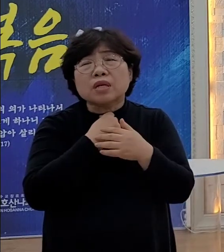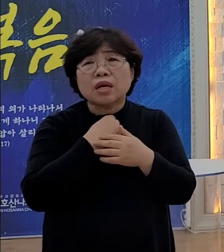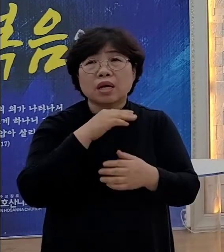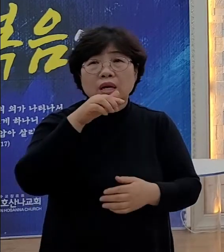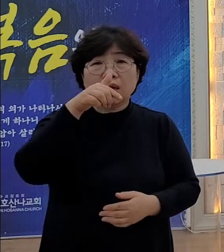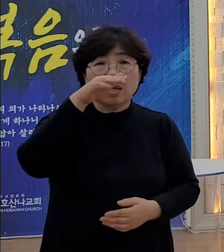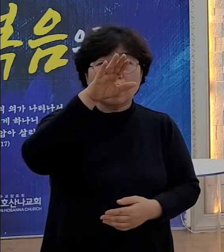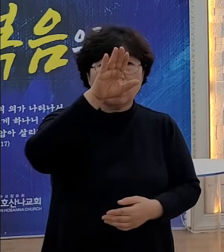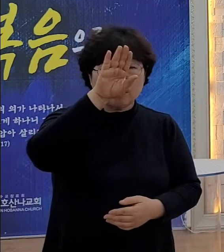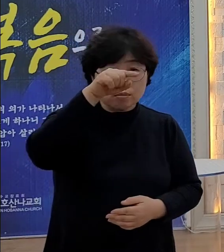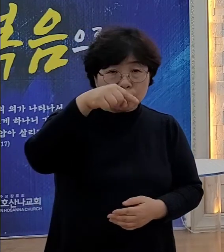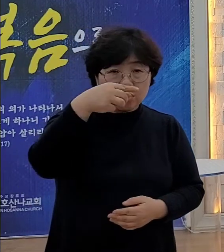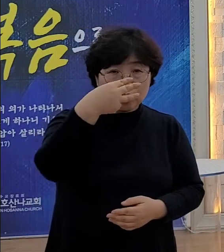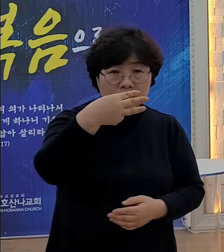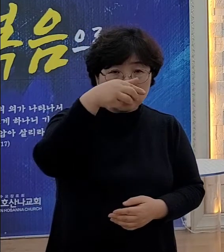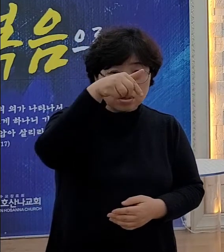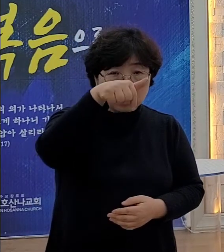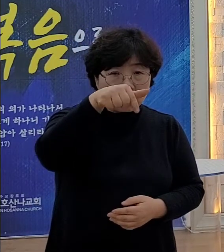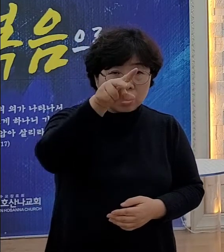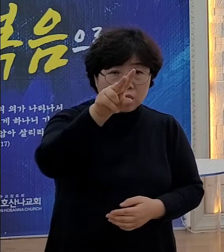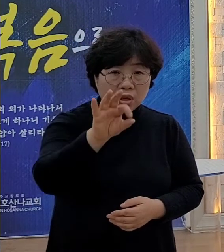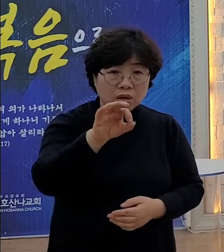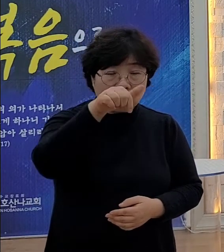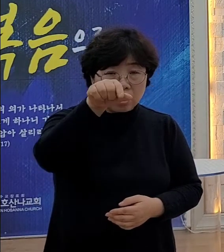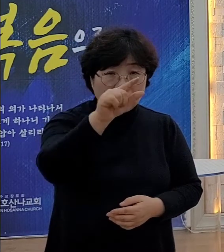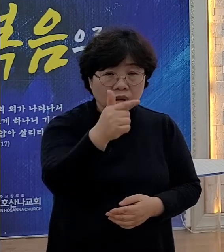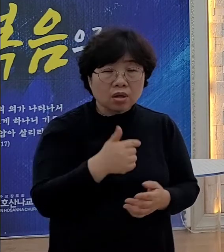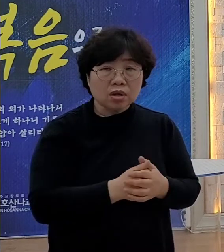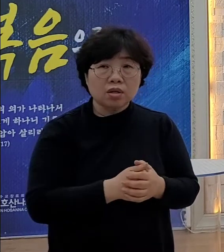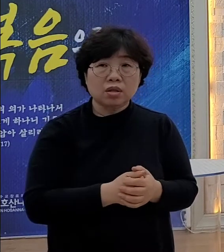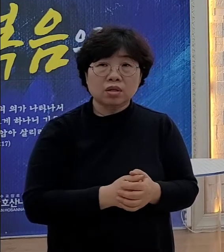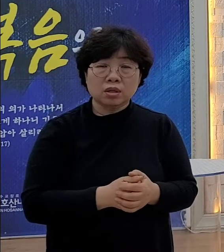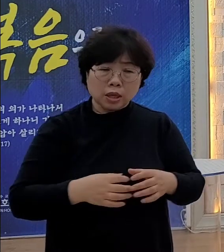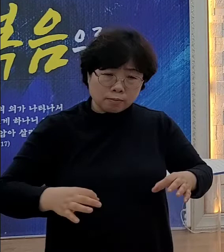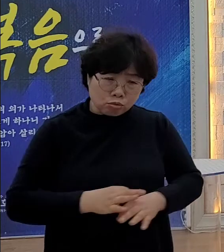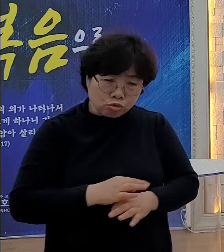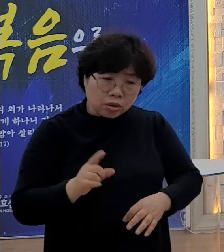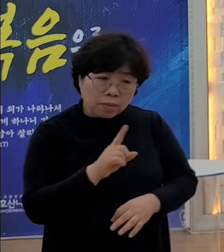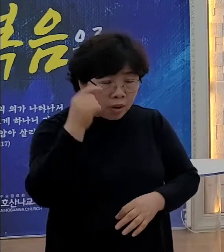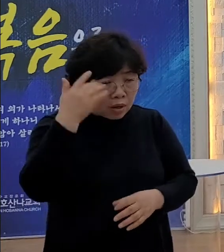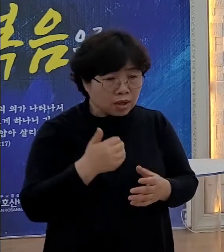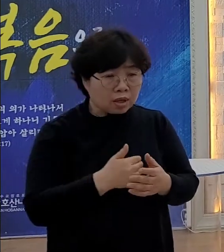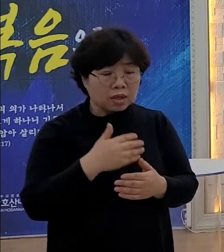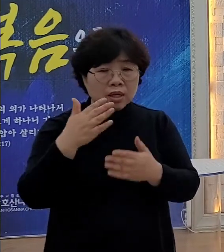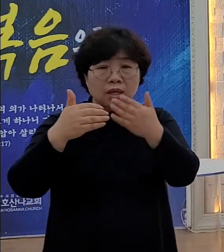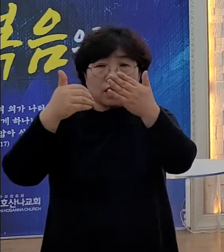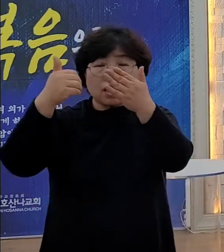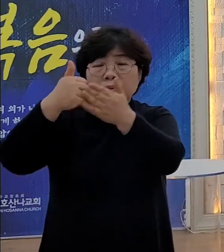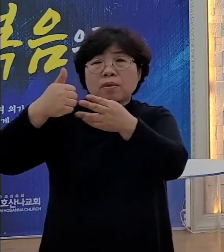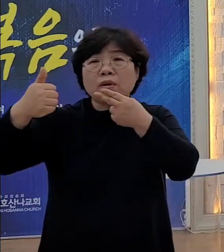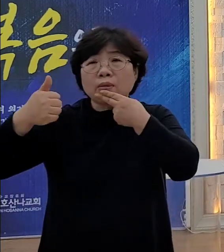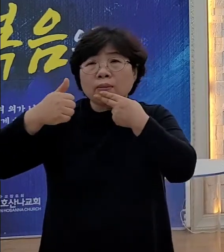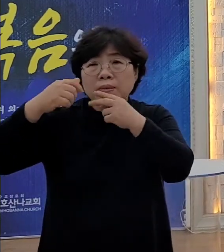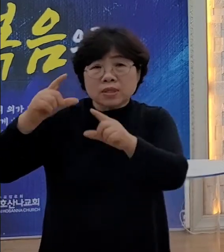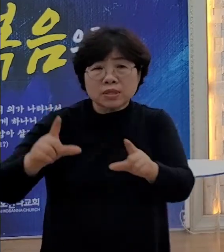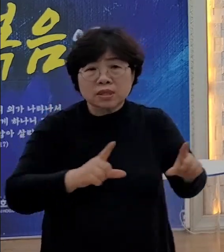아까 하나님 없이 내 마음대로 살고자 하는 그 상태의 결과물이